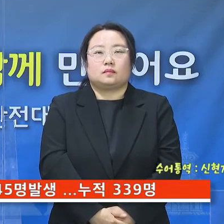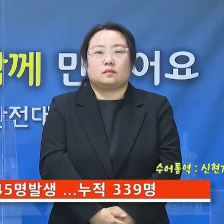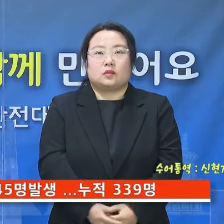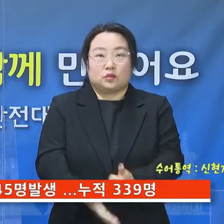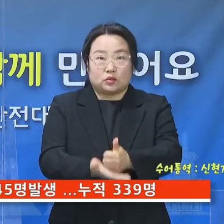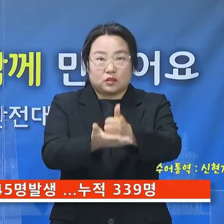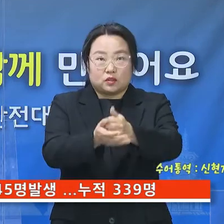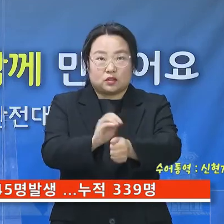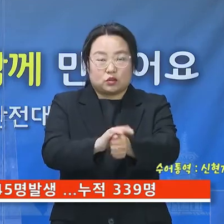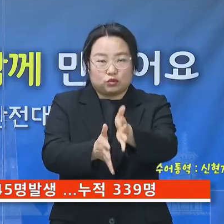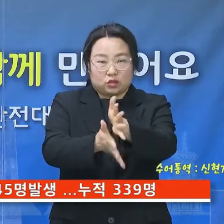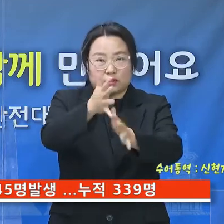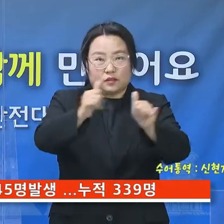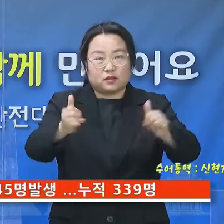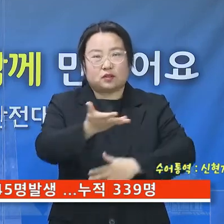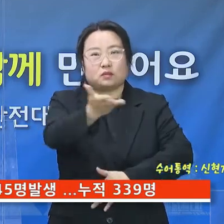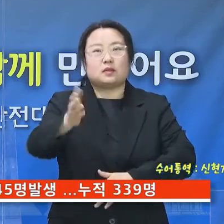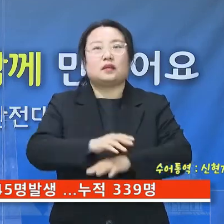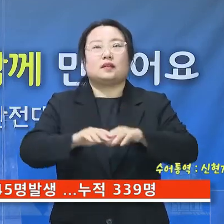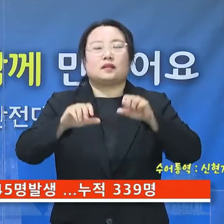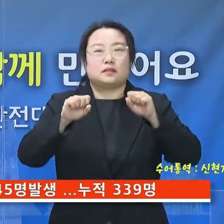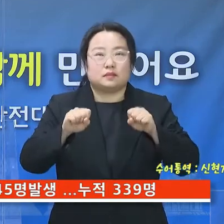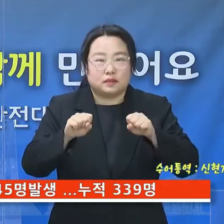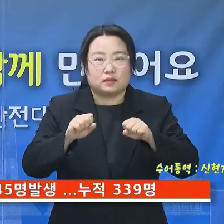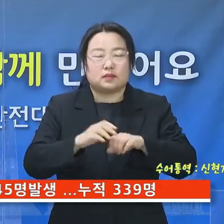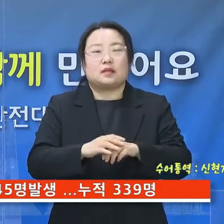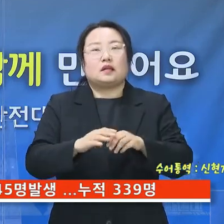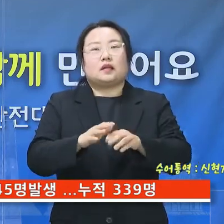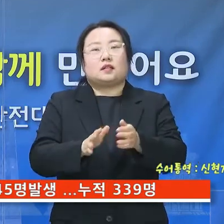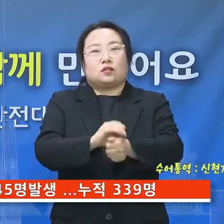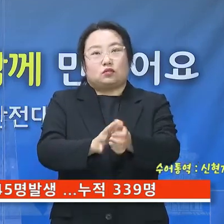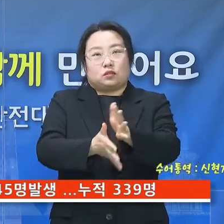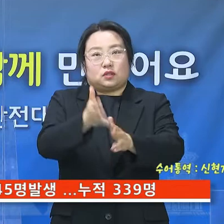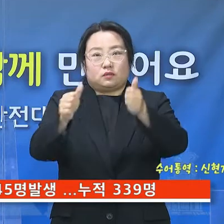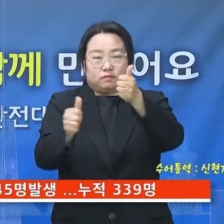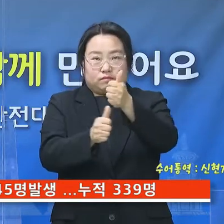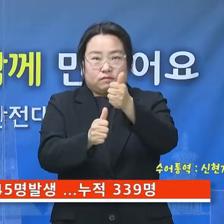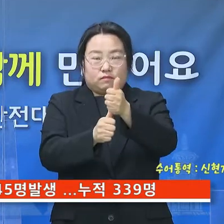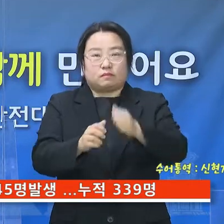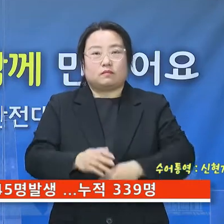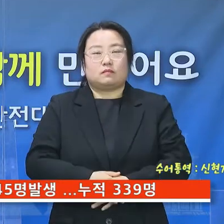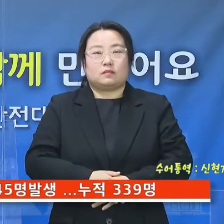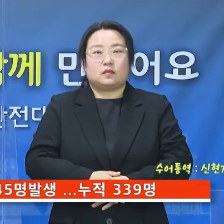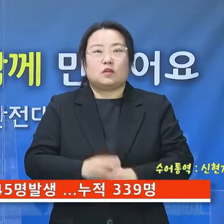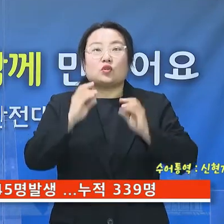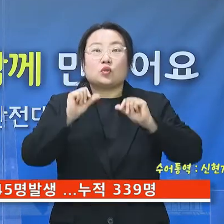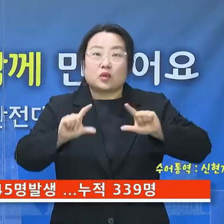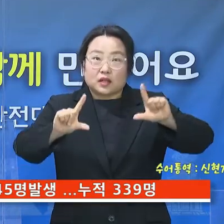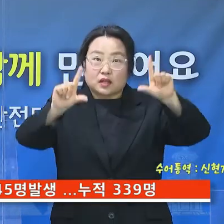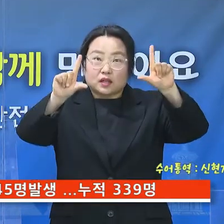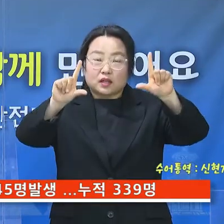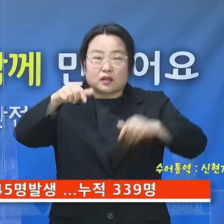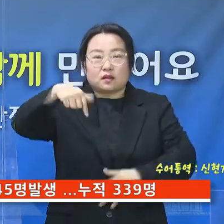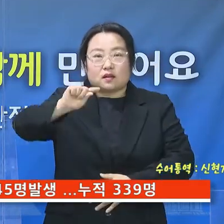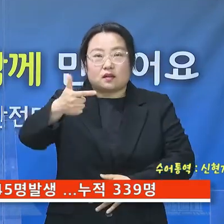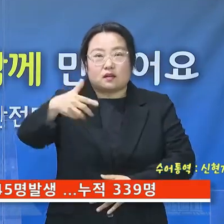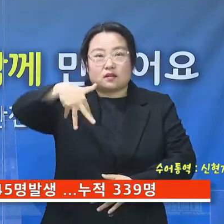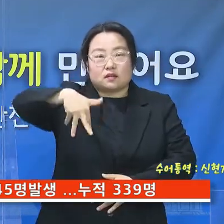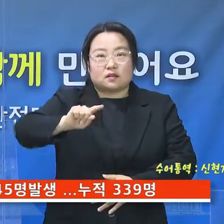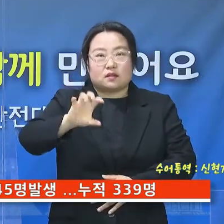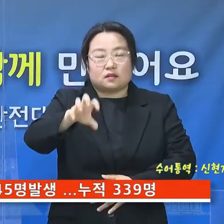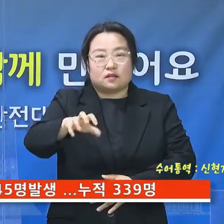존경하는 경주 시민 여러분 안녕하십니까 김호진 부시장 입니다 지난 토요일 건천 업과 내남면 의